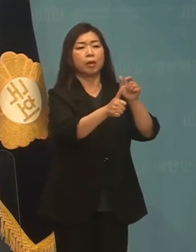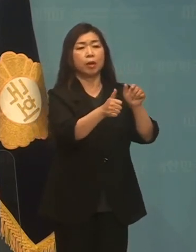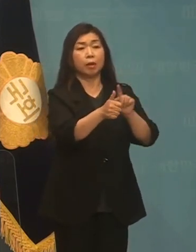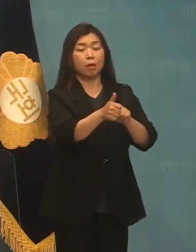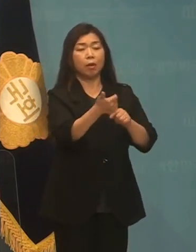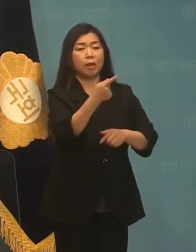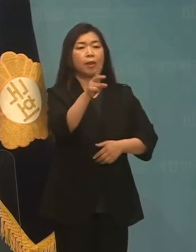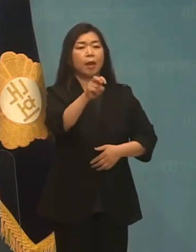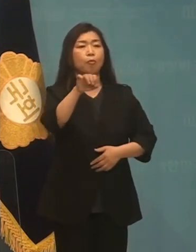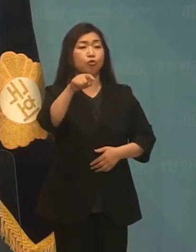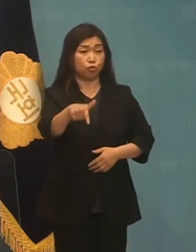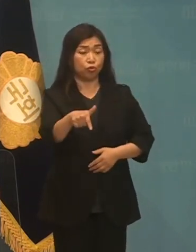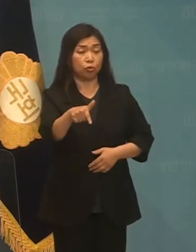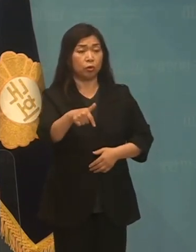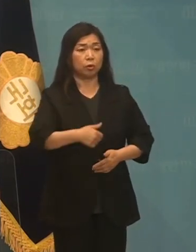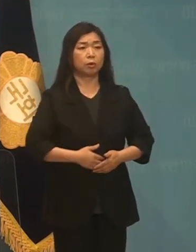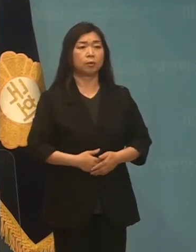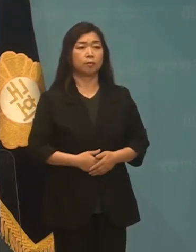남욱,